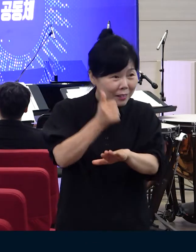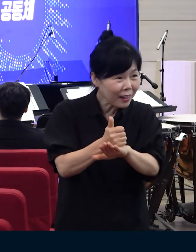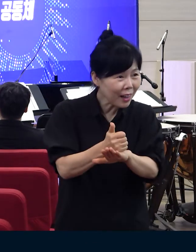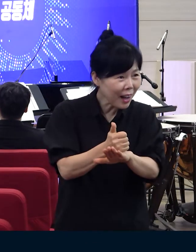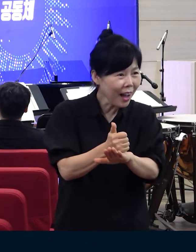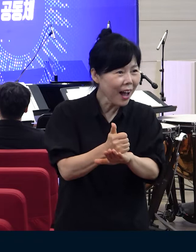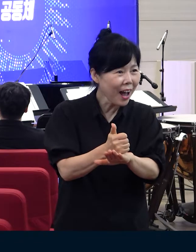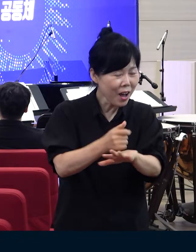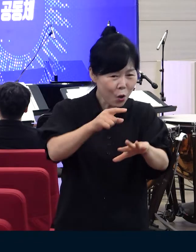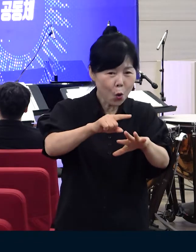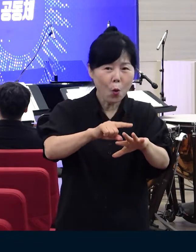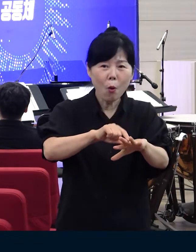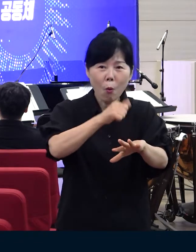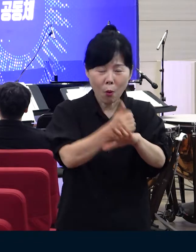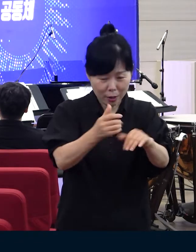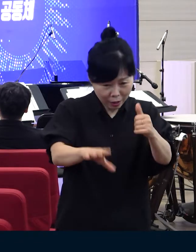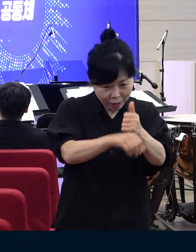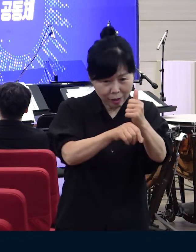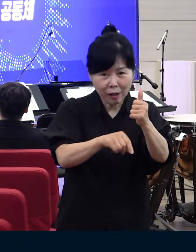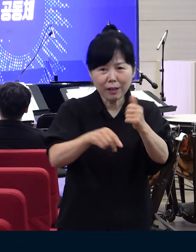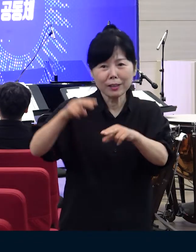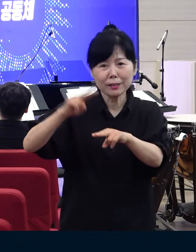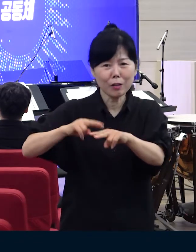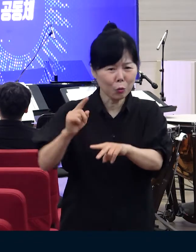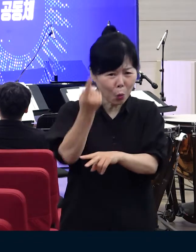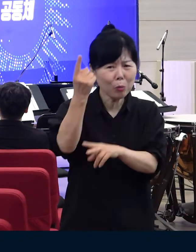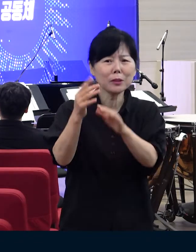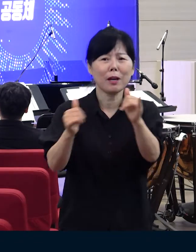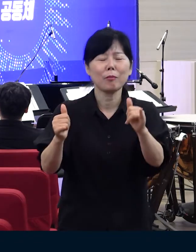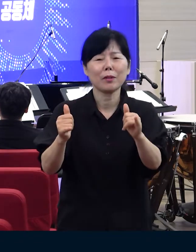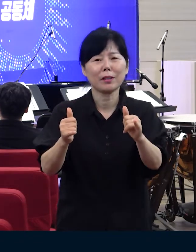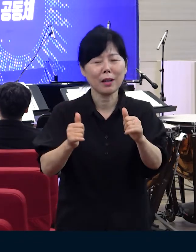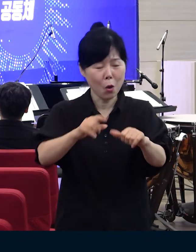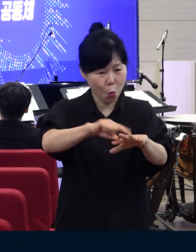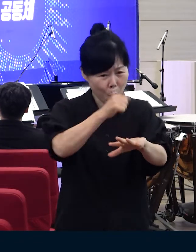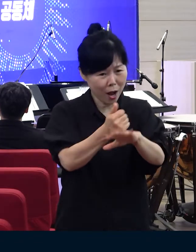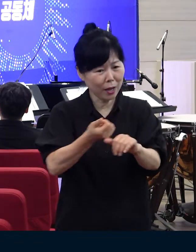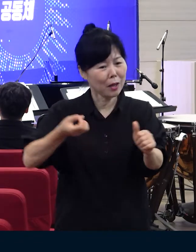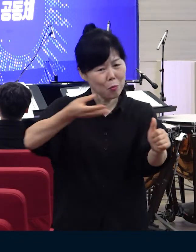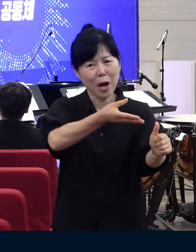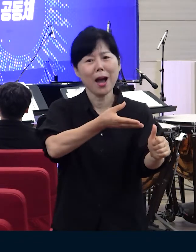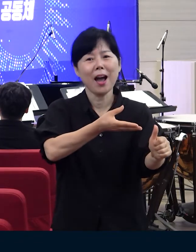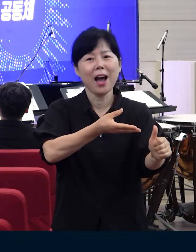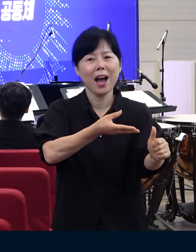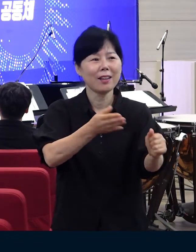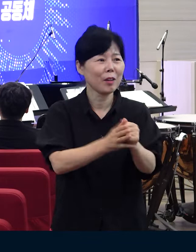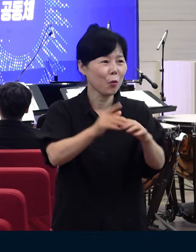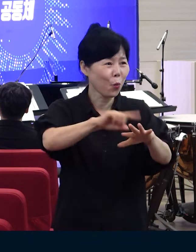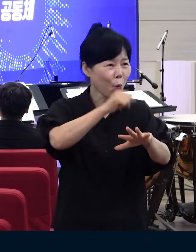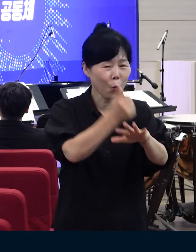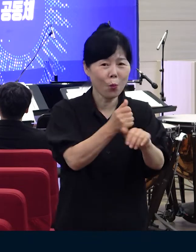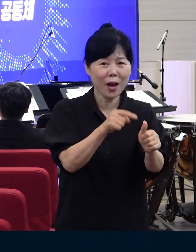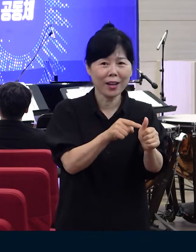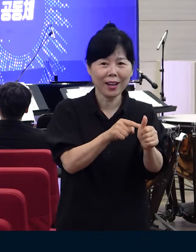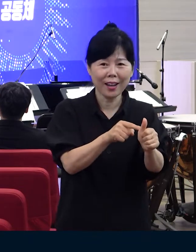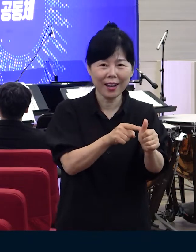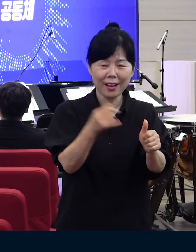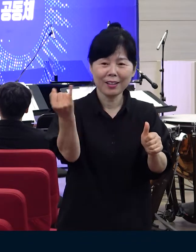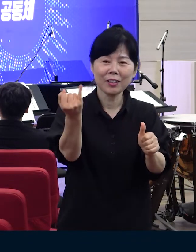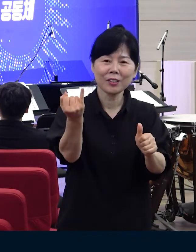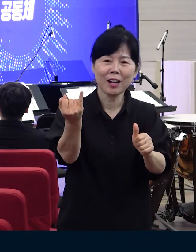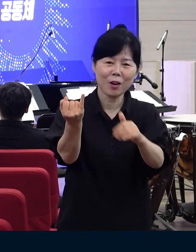갔느냐? 고관들이 바로 앞에서까지 이야기를 한 거예요. 그 바람에 말이죠, 이 바로가 그 사례를